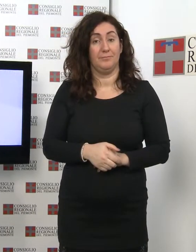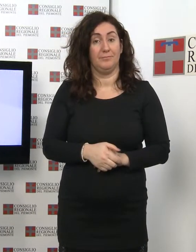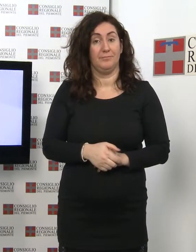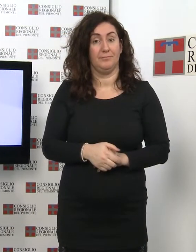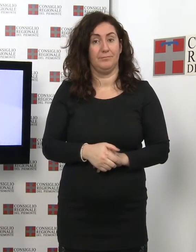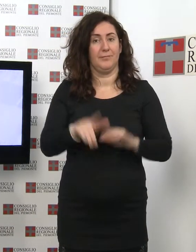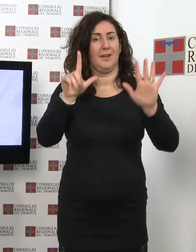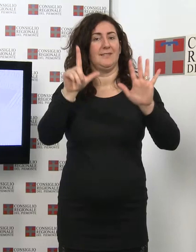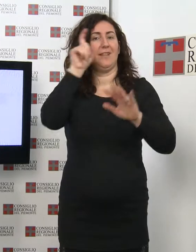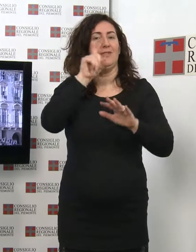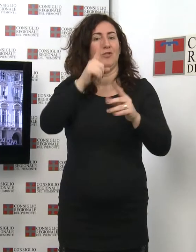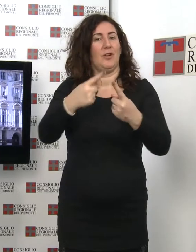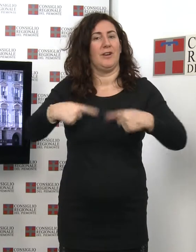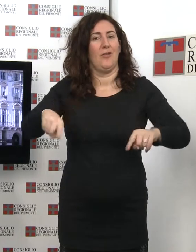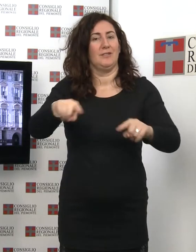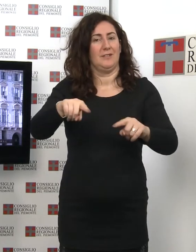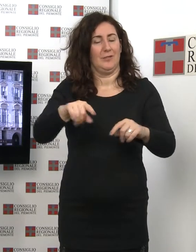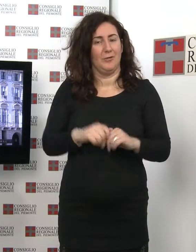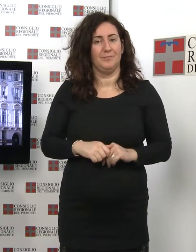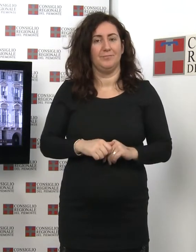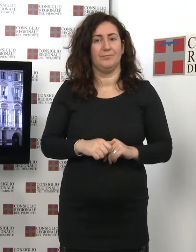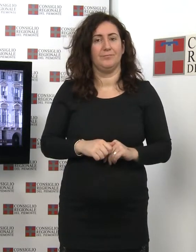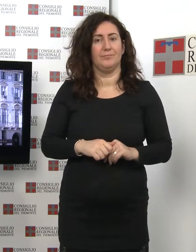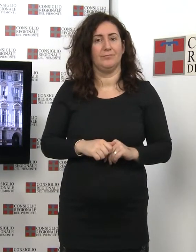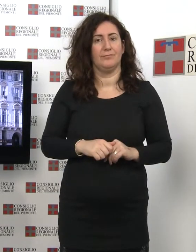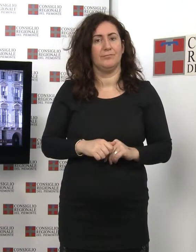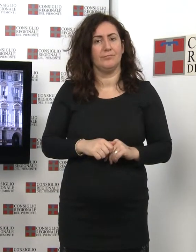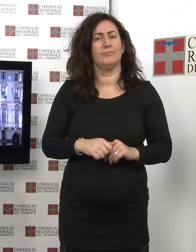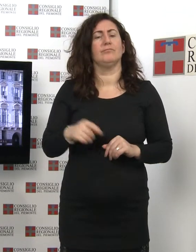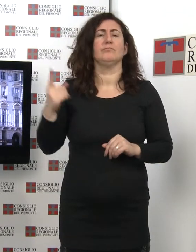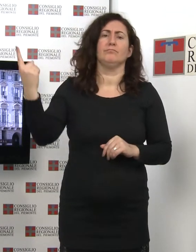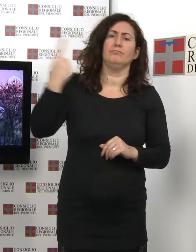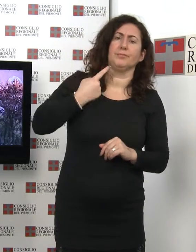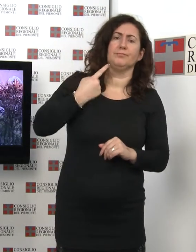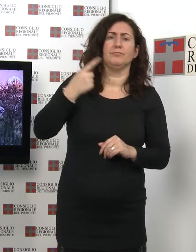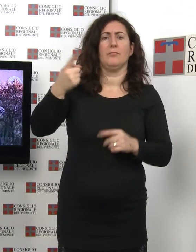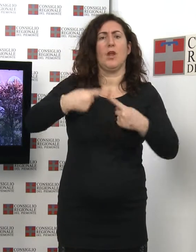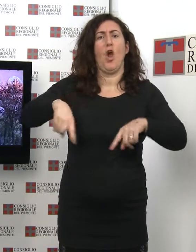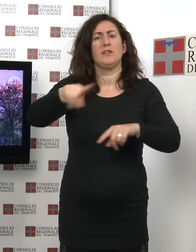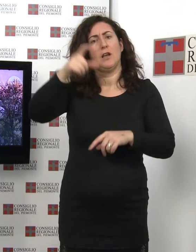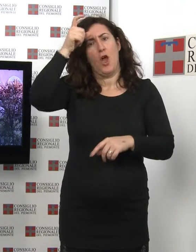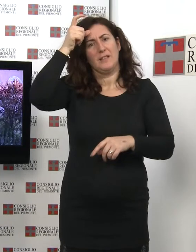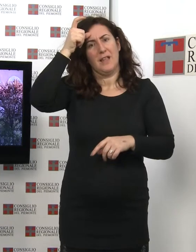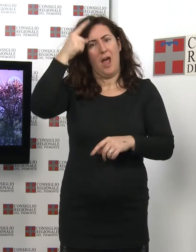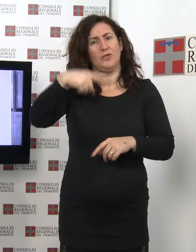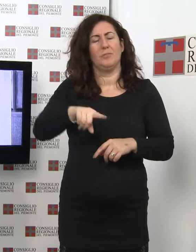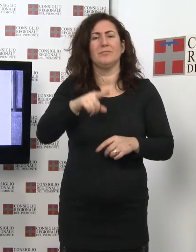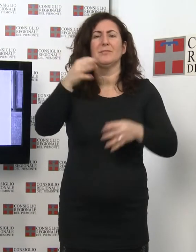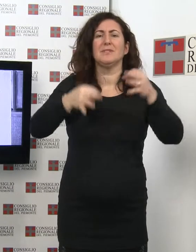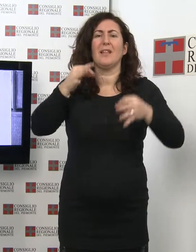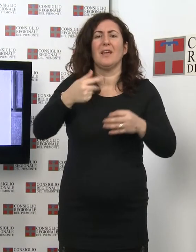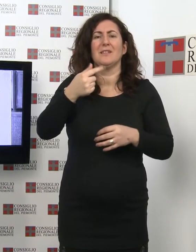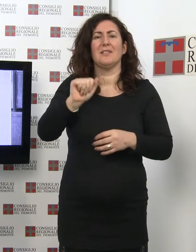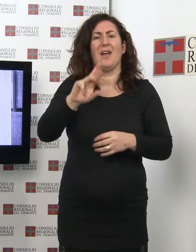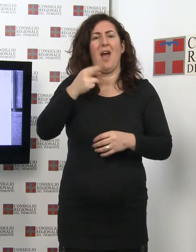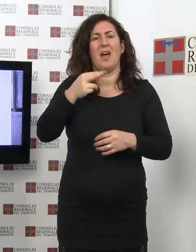7 giorni in consiglio. All'indomani dell'ordinanza del Consiglio di Stato che ha respinto l'appello contro la sentenza del TAR sull'esito elettorale